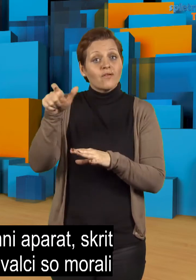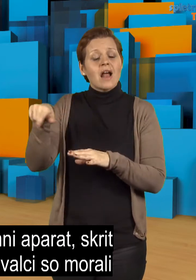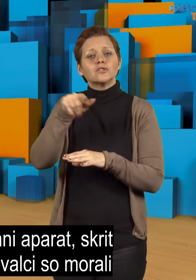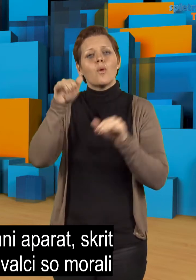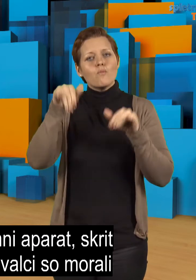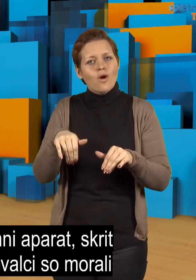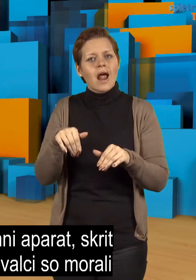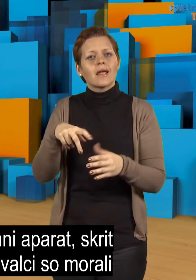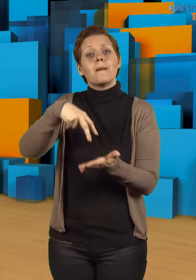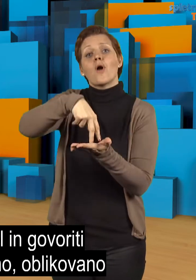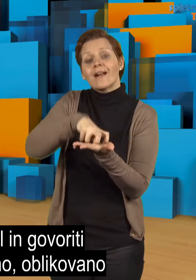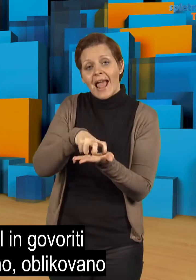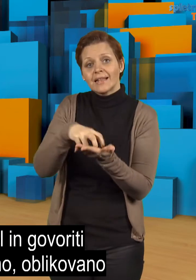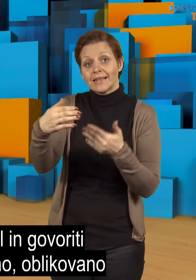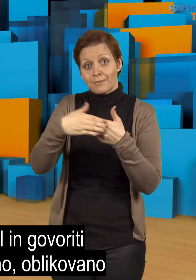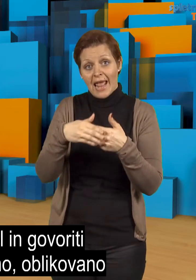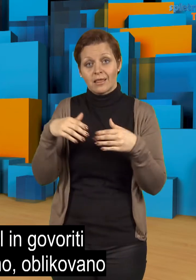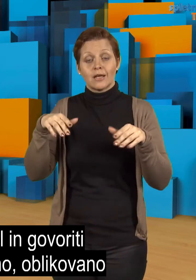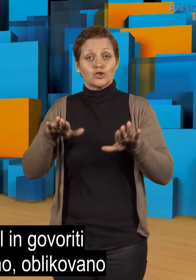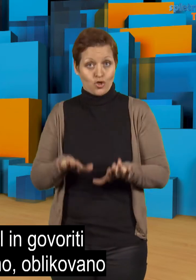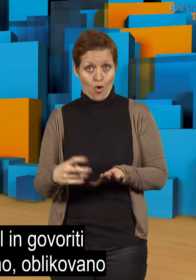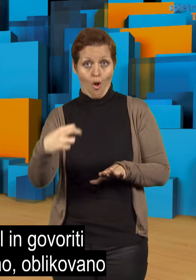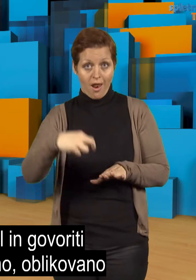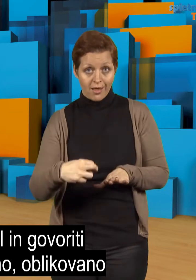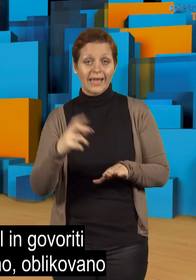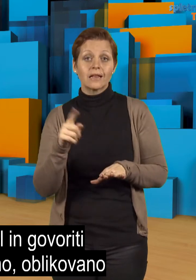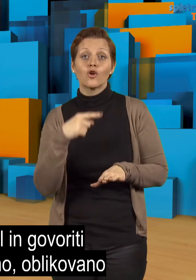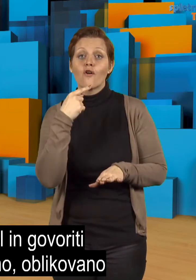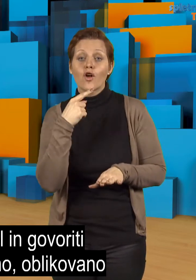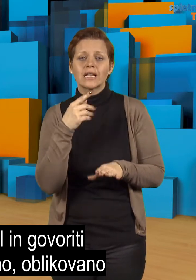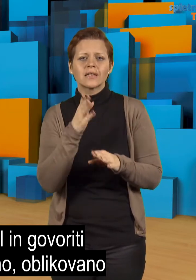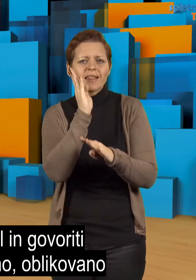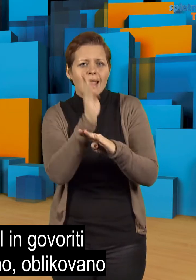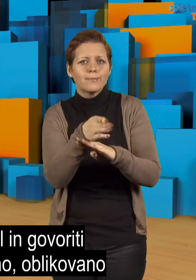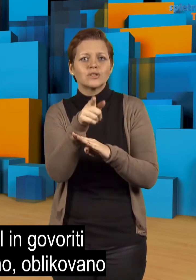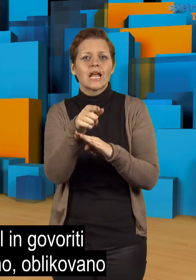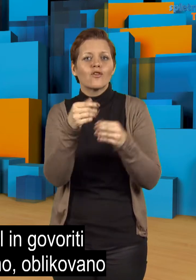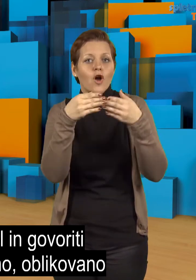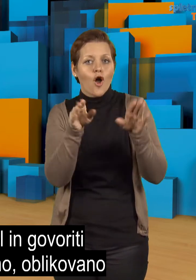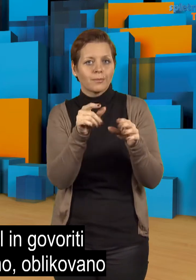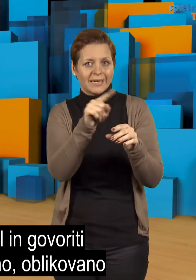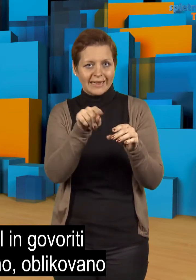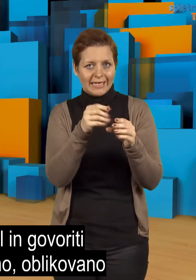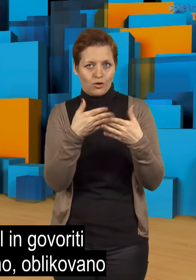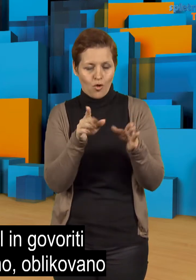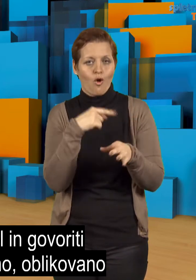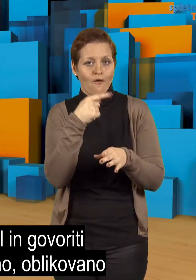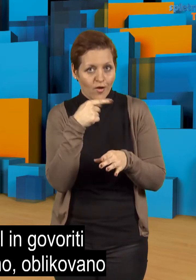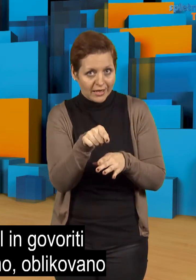Obiskovalci so morali poklekniti pred stol in govoriti neposredno v odprtino, oblikovano v obliki ust na opori za roke.